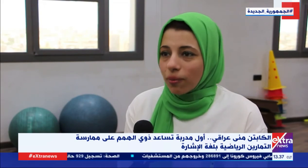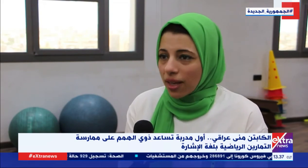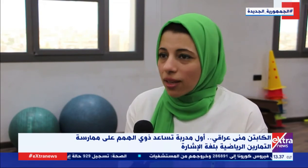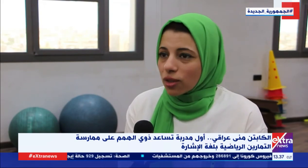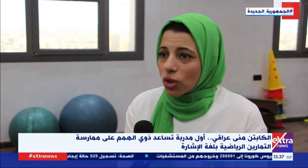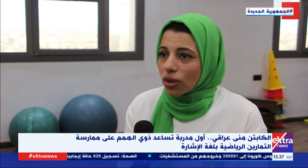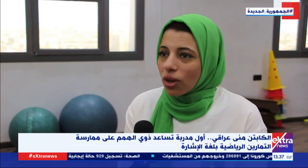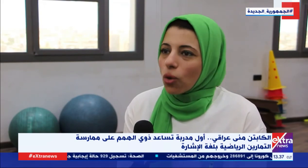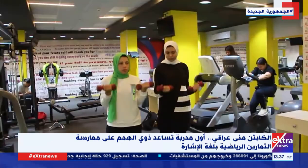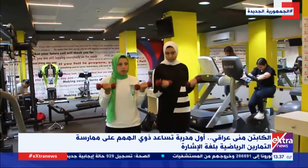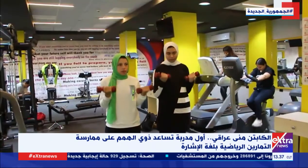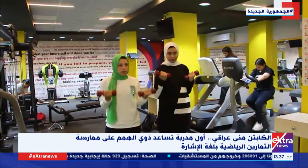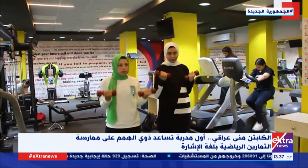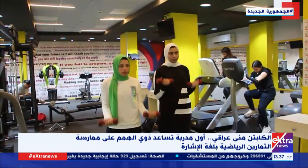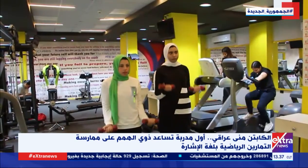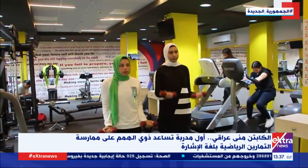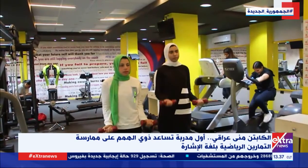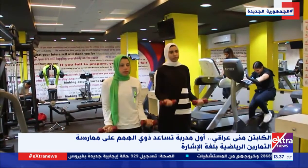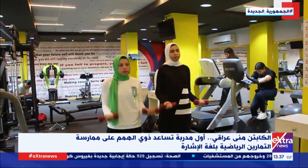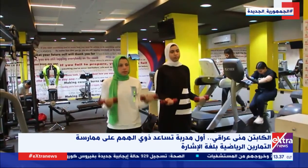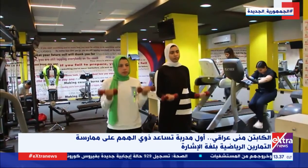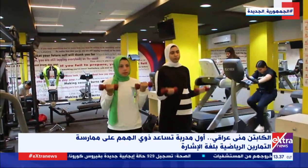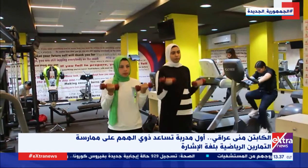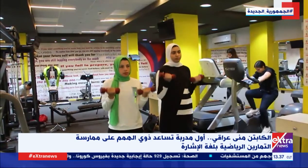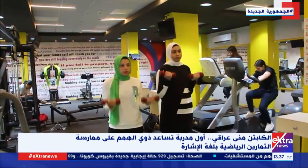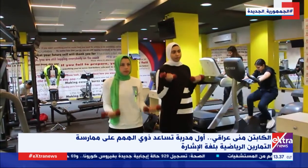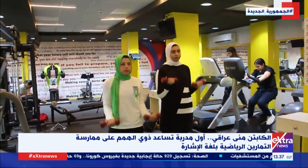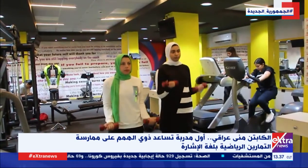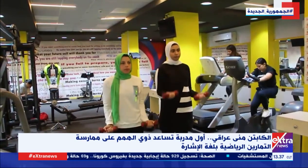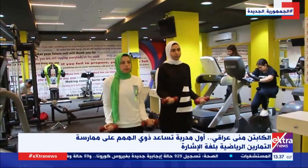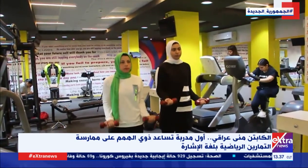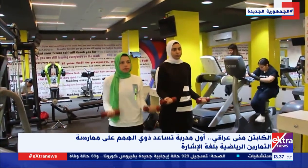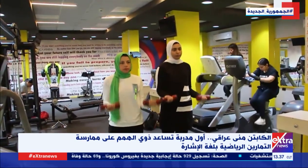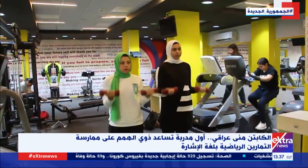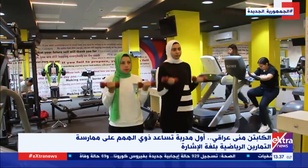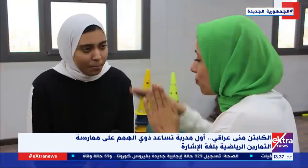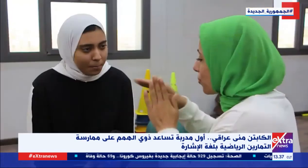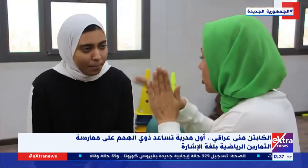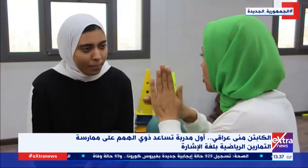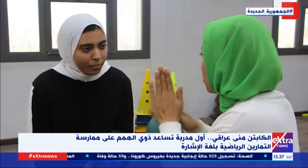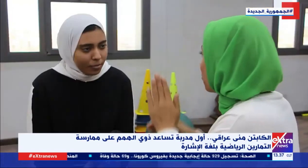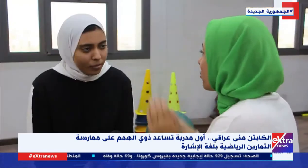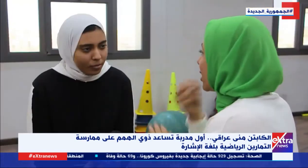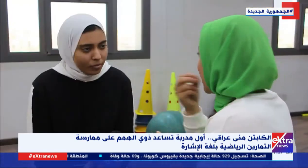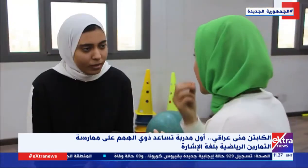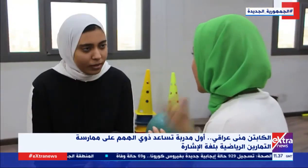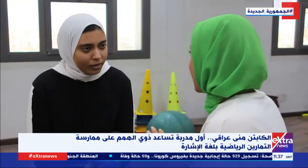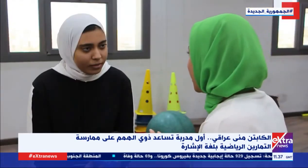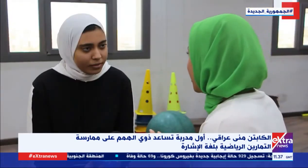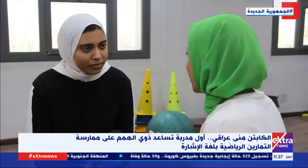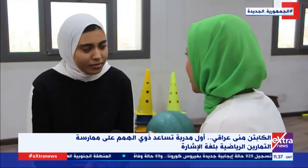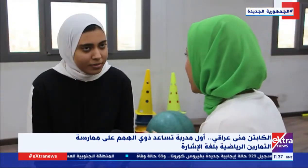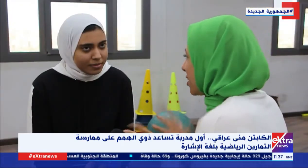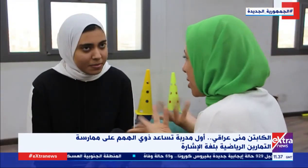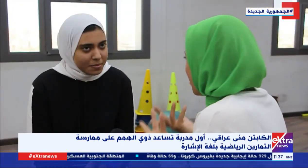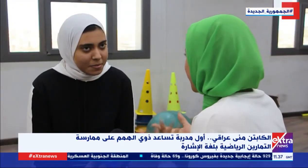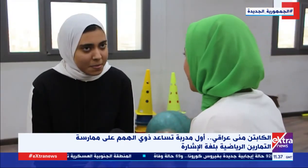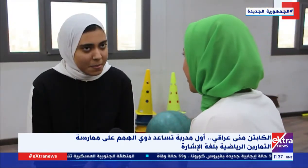مجال الإشارة ومجال التربية الخاصة وأكيد المجال الرياضي. النظام الغذائي عملت فيه